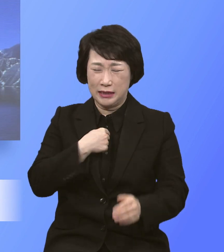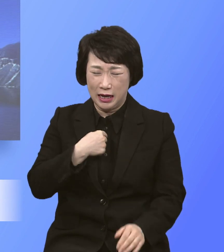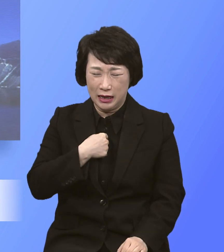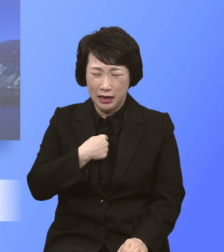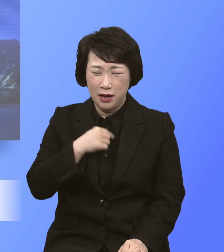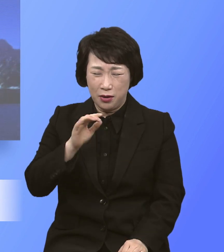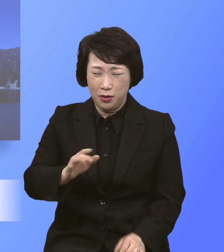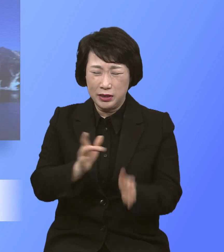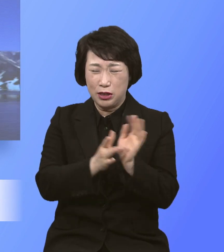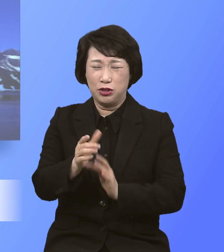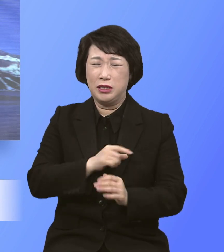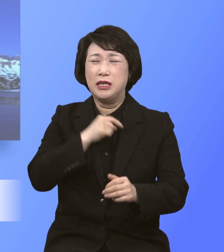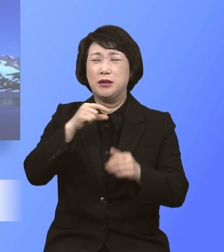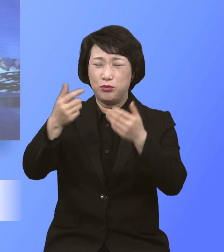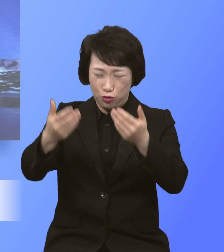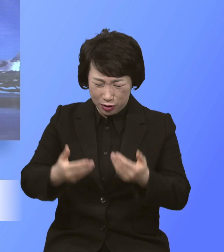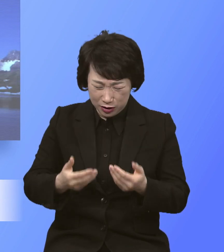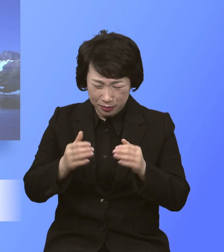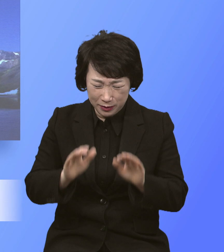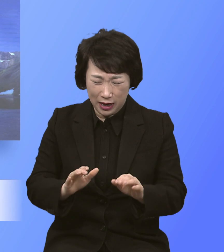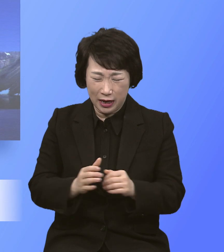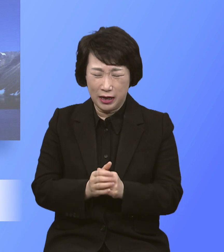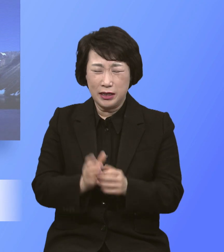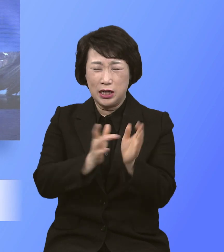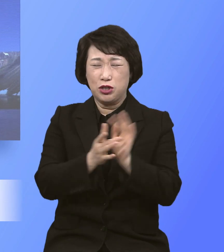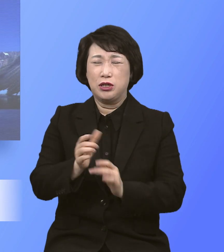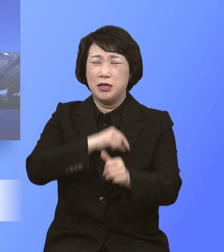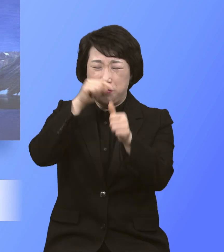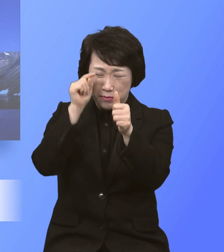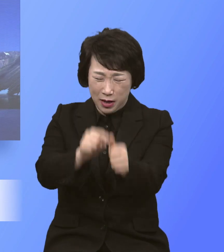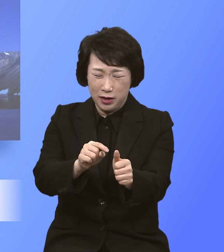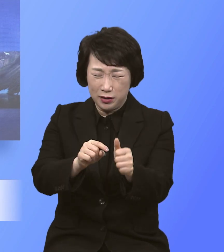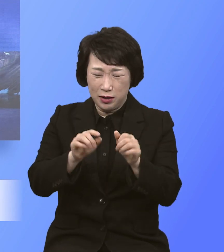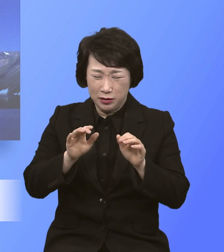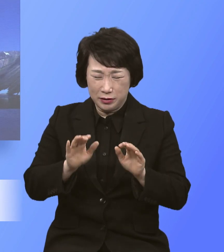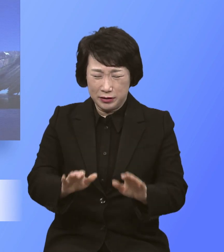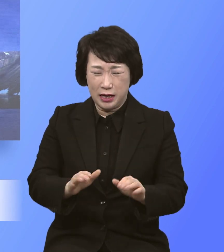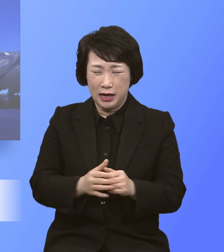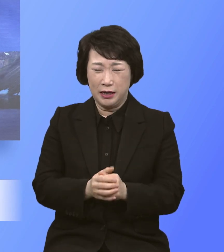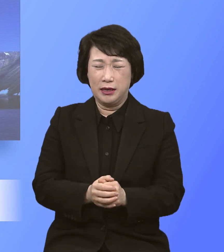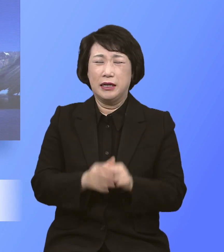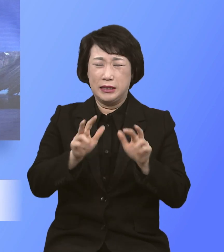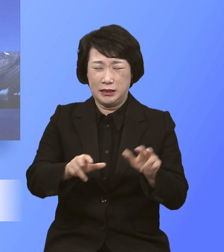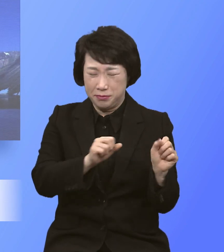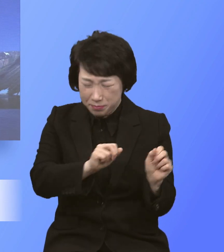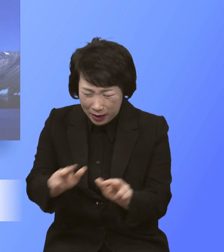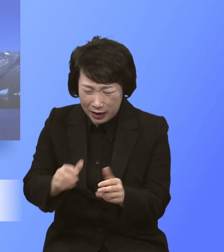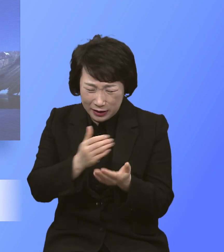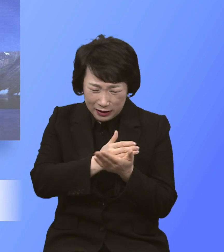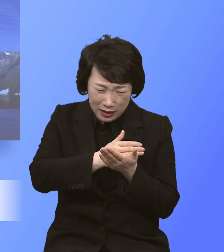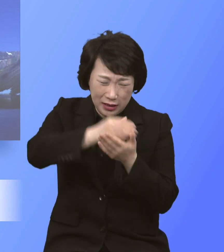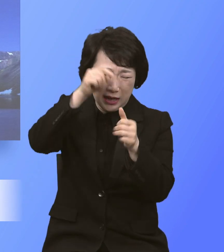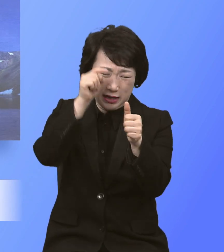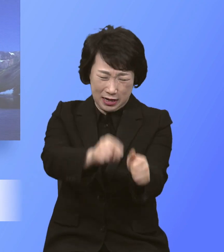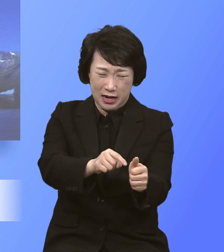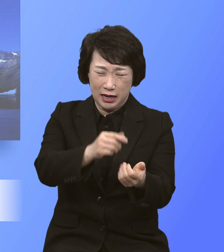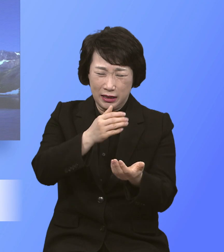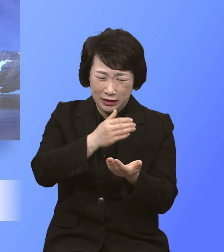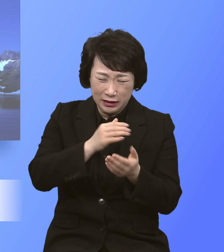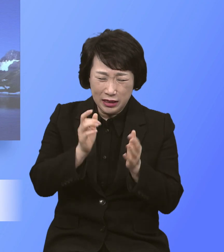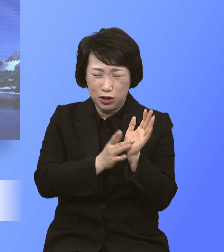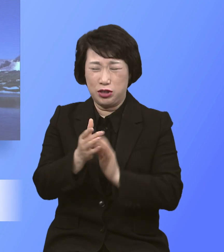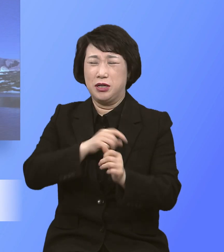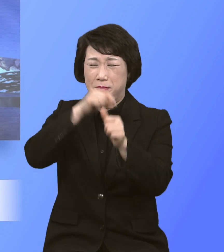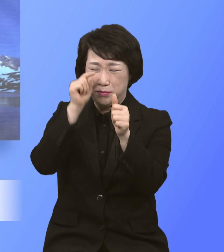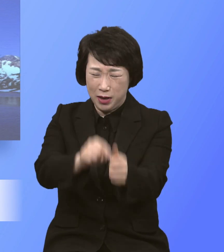자에게 예수 이름을 주셨으니 예수 이름을 명령하노니 지금 즉시 떠나가라.